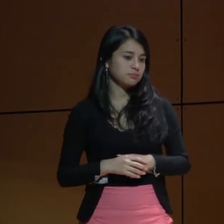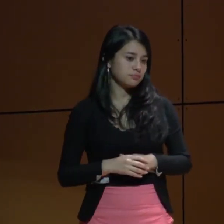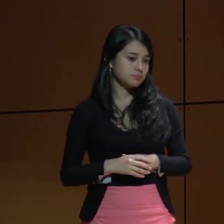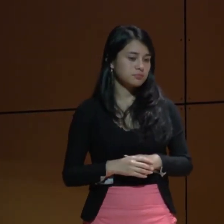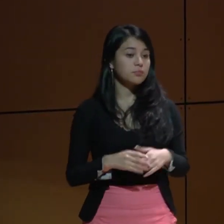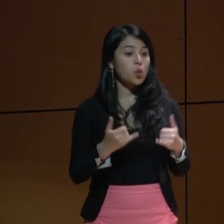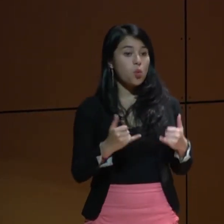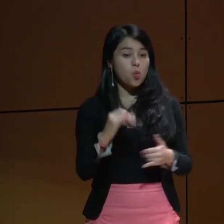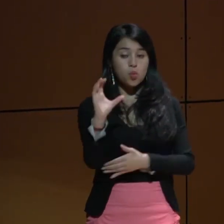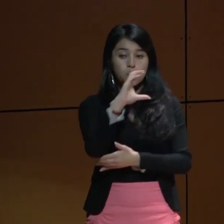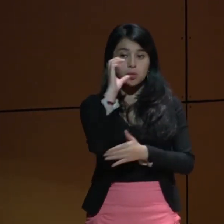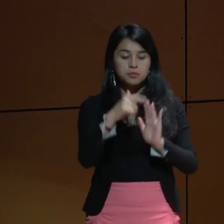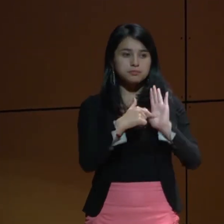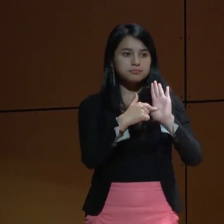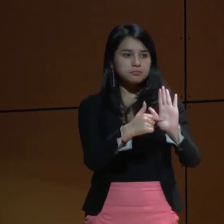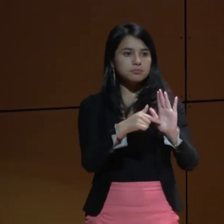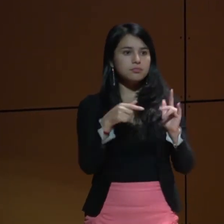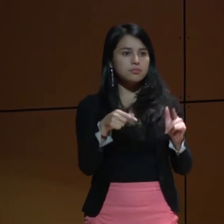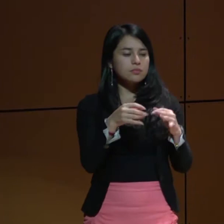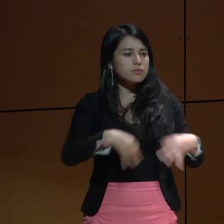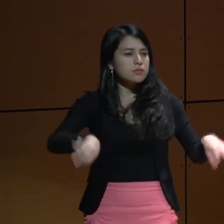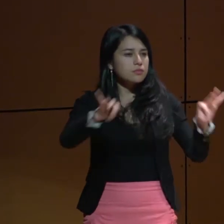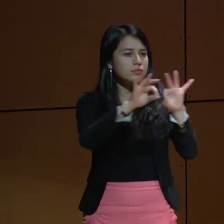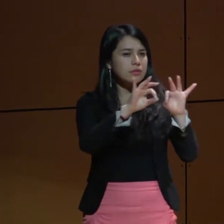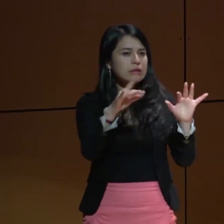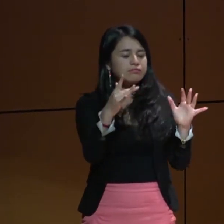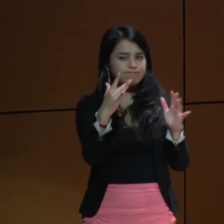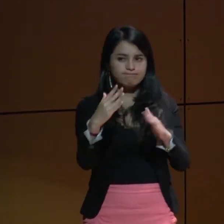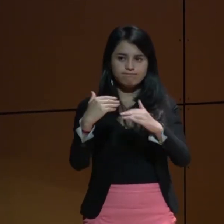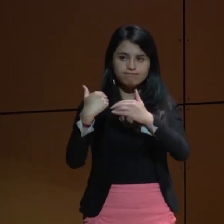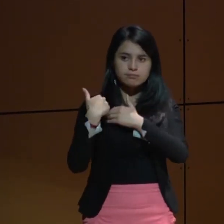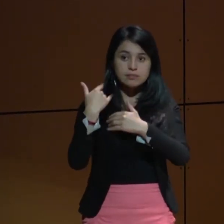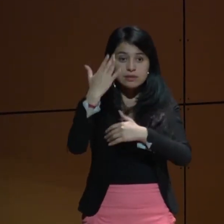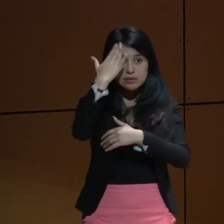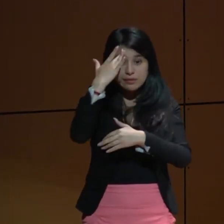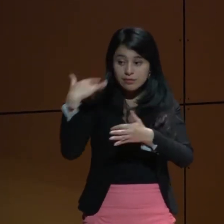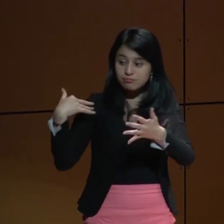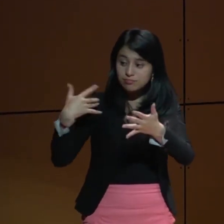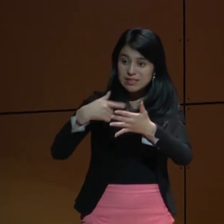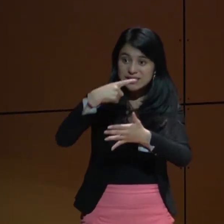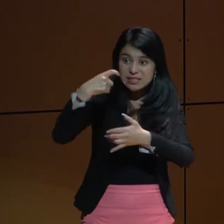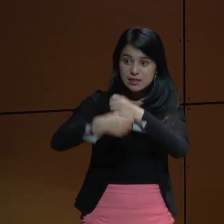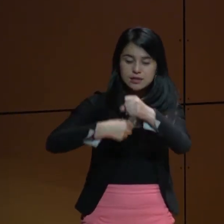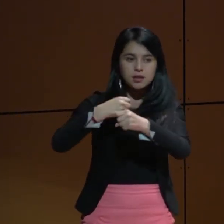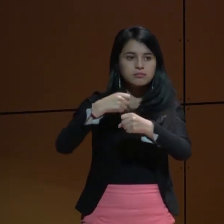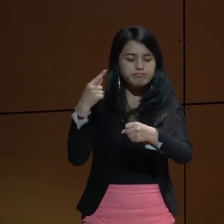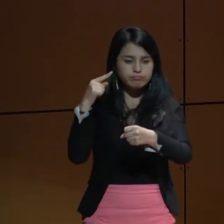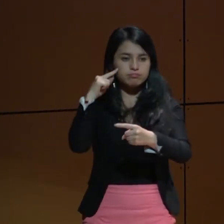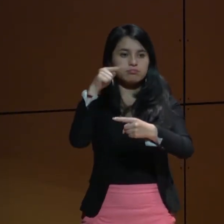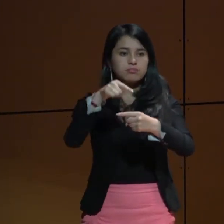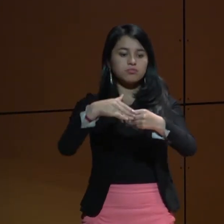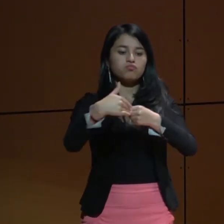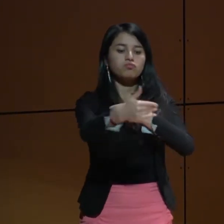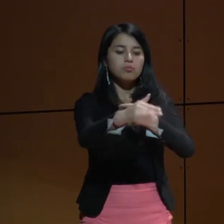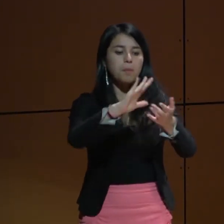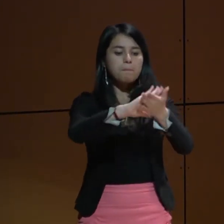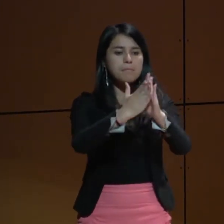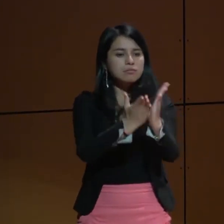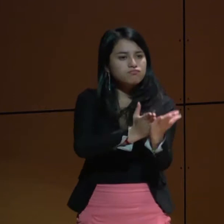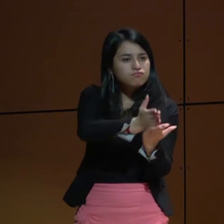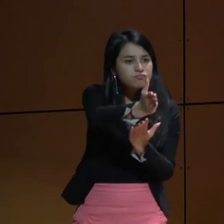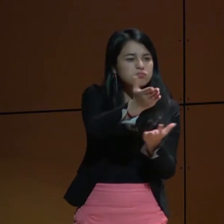Hoy Colombia enfrenta la más importante tarea de los últimos 100 años, construir una paz estable y duradera